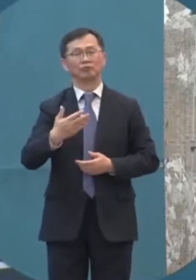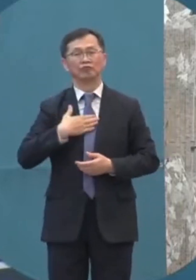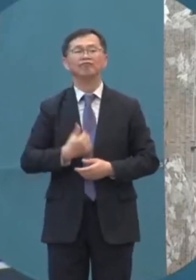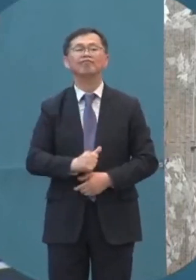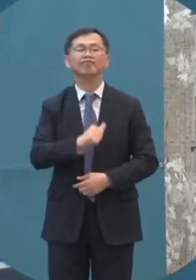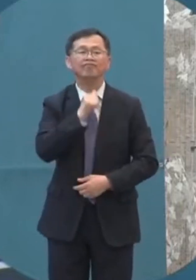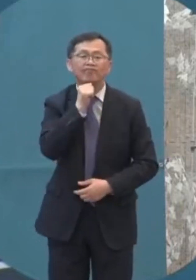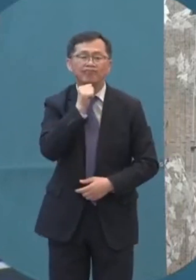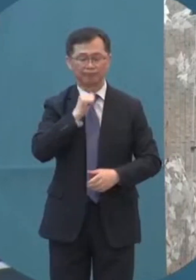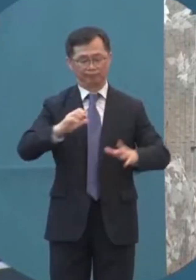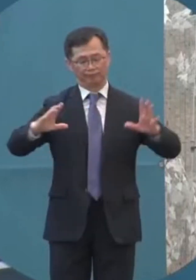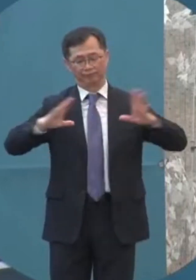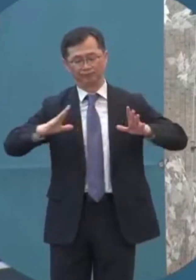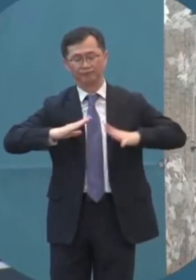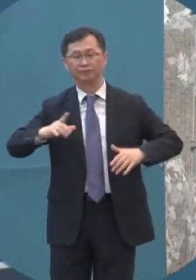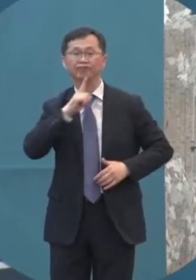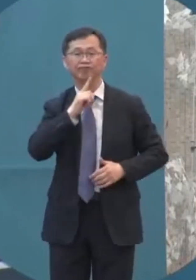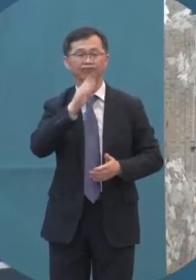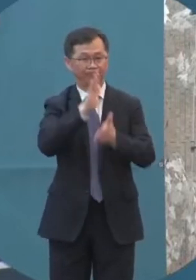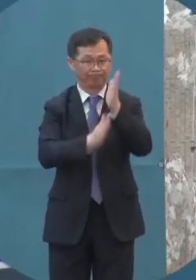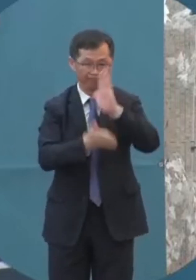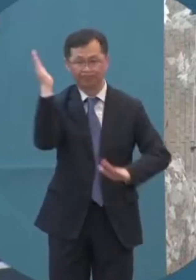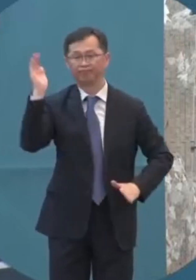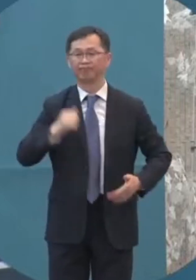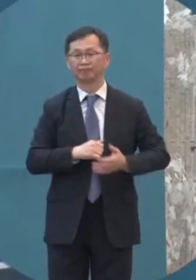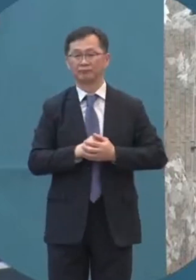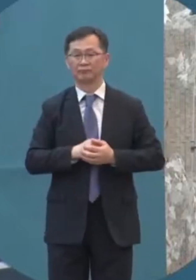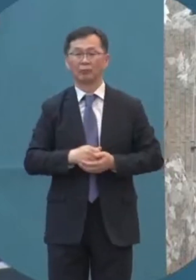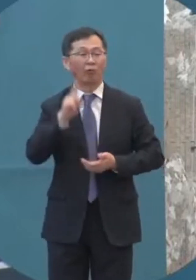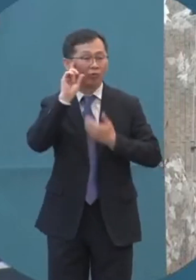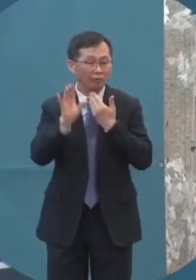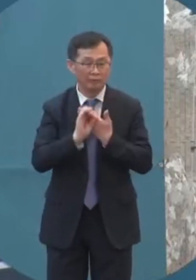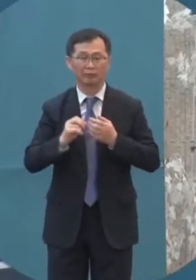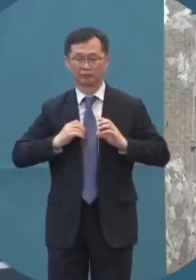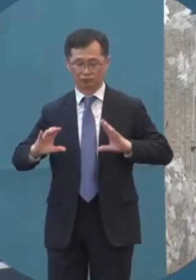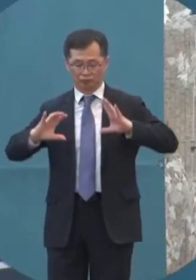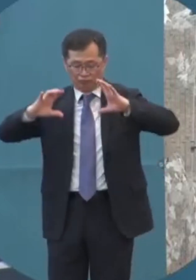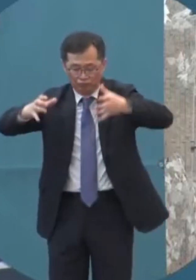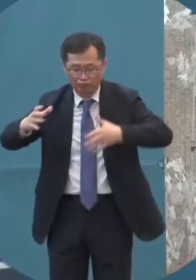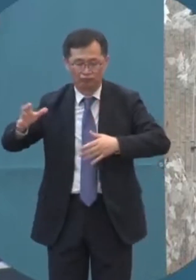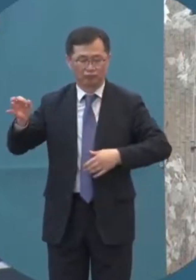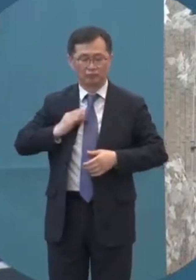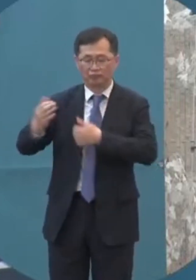가난했다고 자랑하지 않습니다. 왜? 국가의 혜택을 받으면서